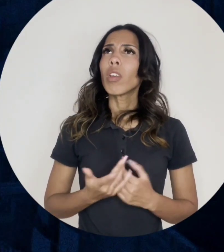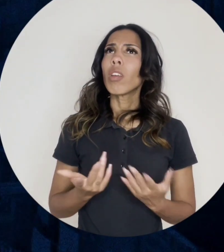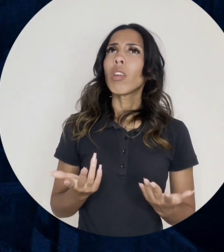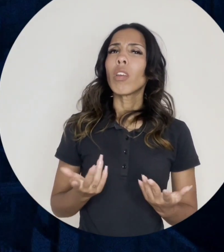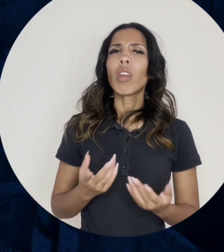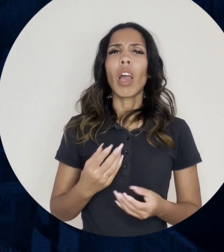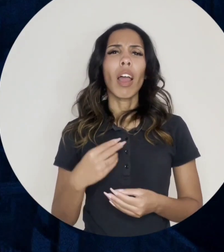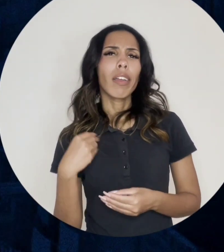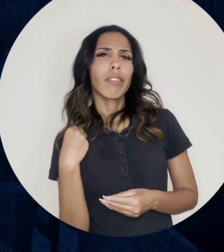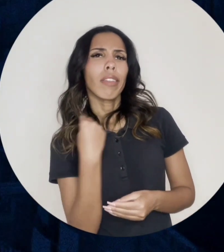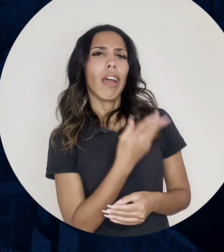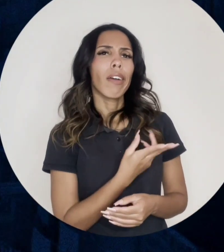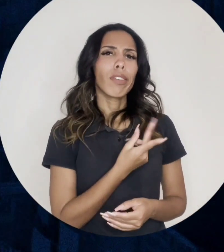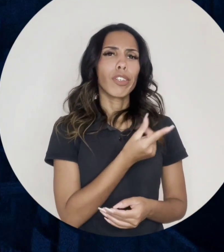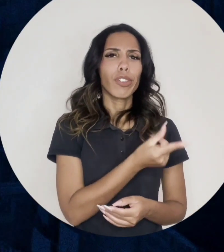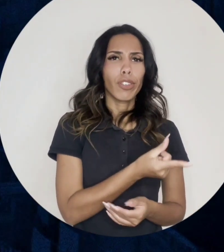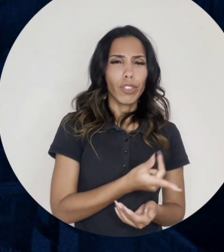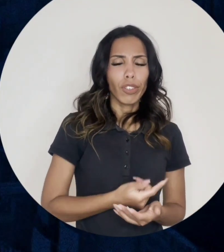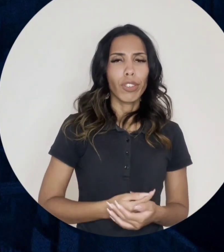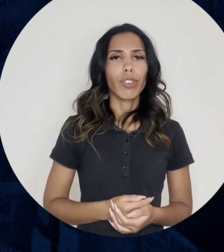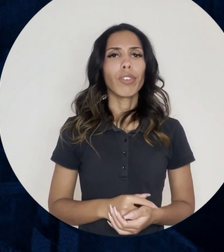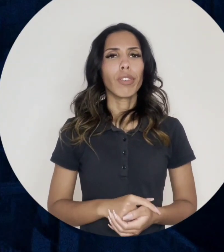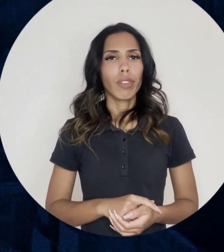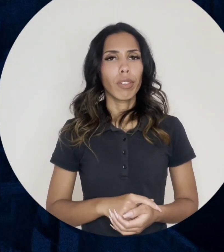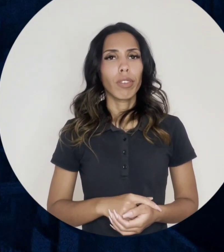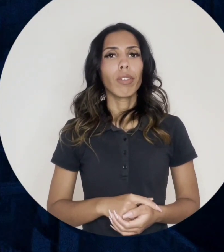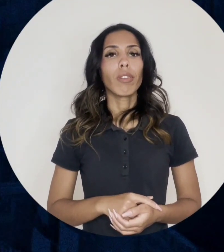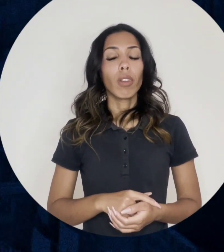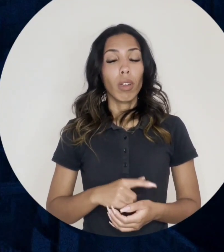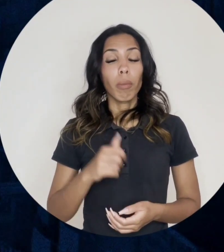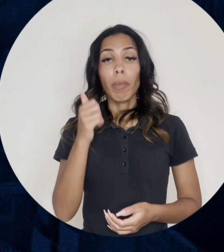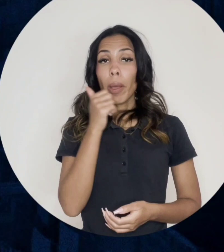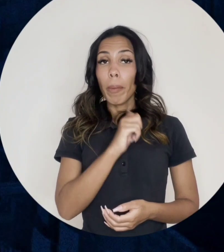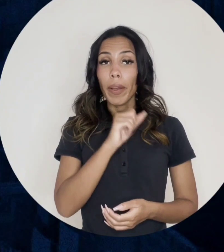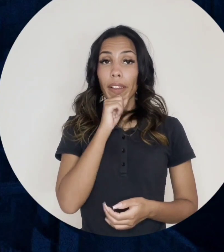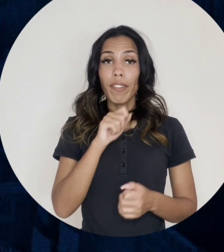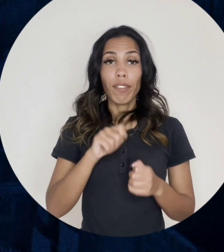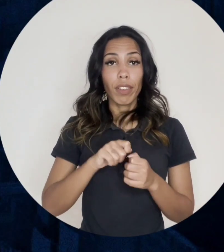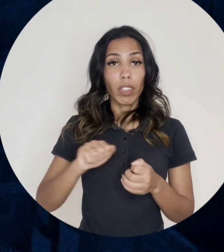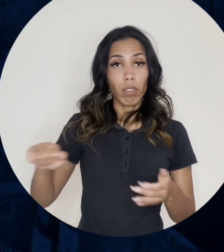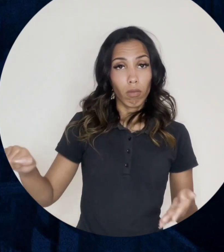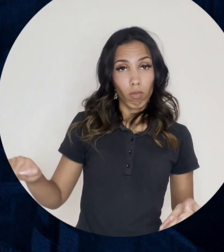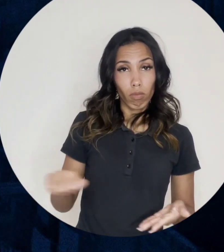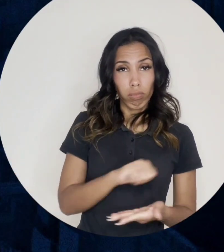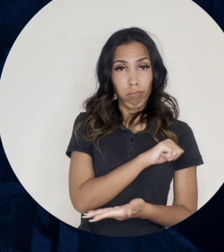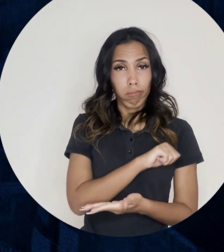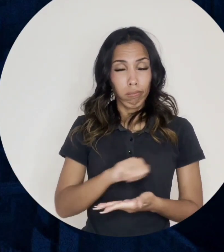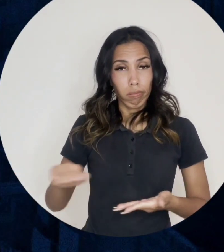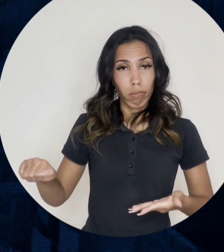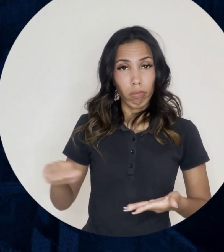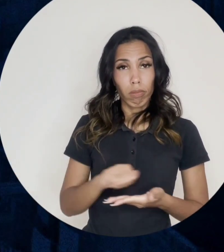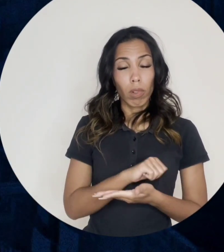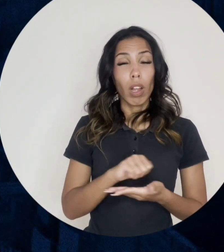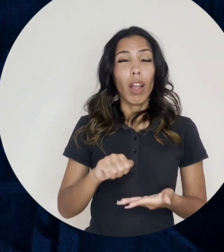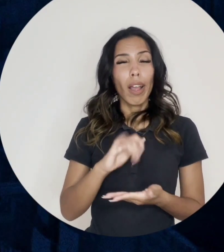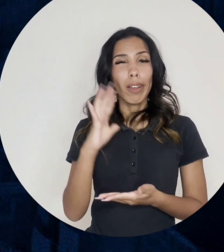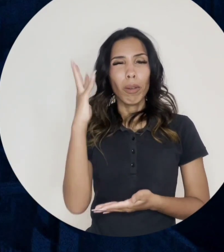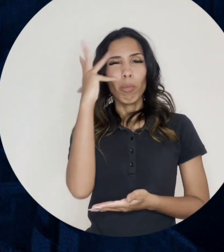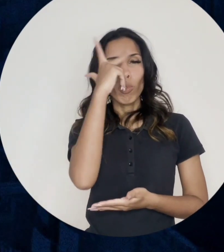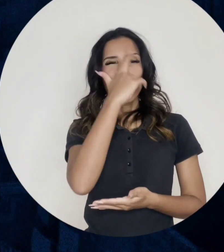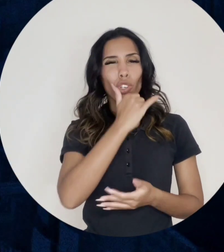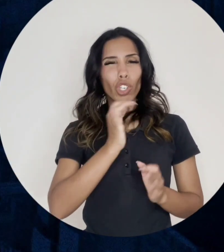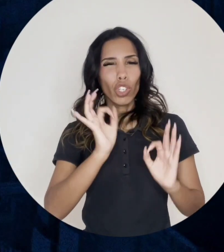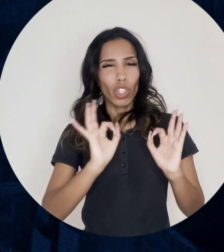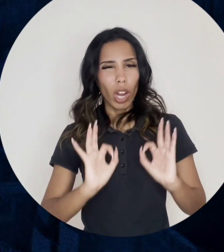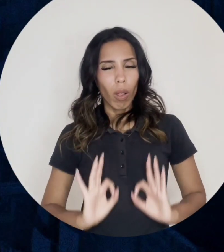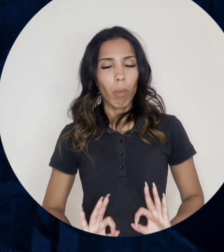dinheiro. Aí E ela tem que ser começou, impecável aquela roupa, hein? De minha militar. mãe e ela era tão, tão bonitinha.